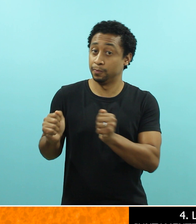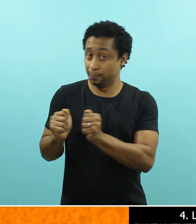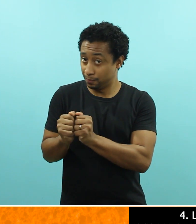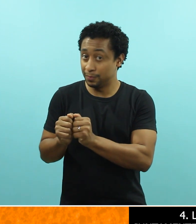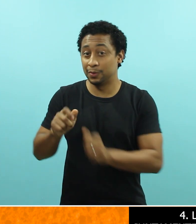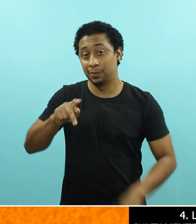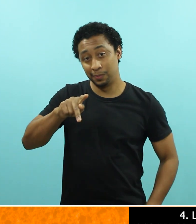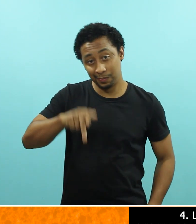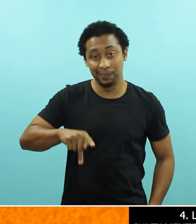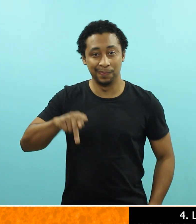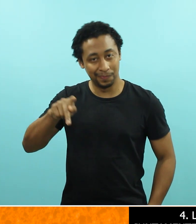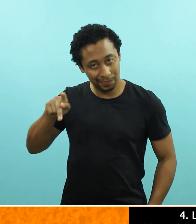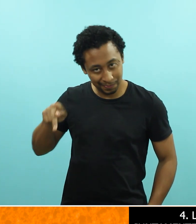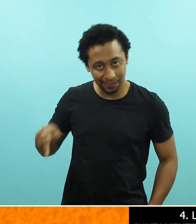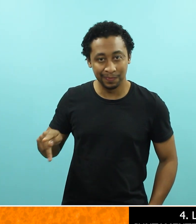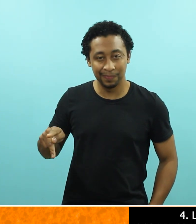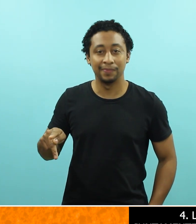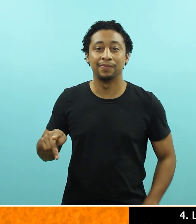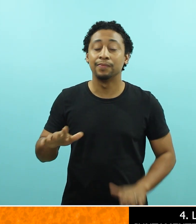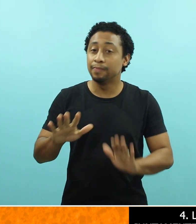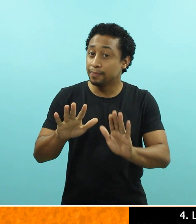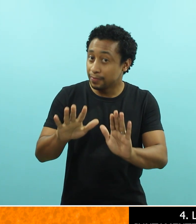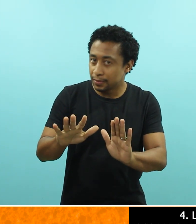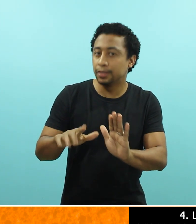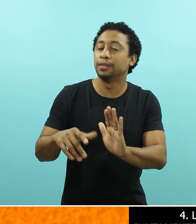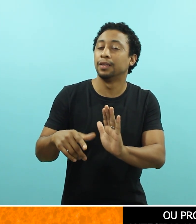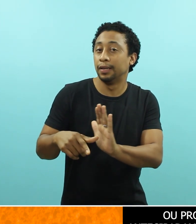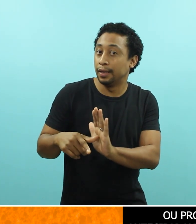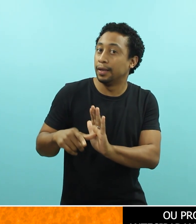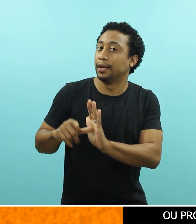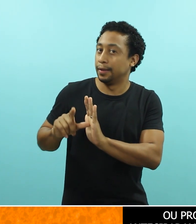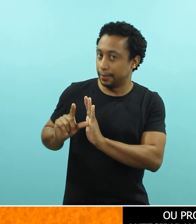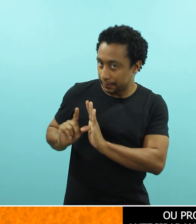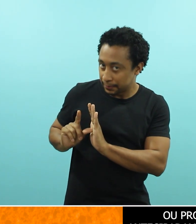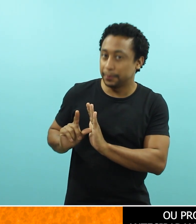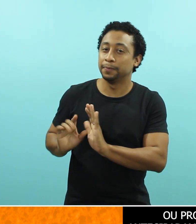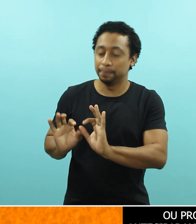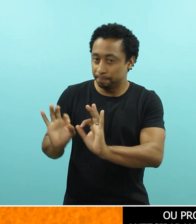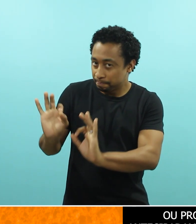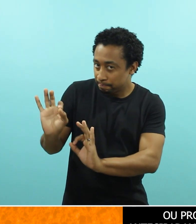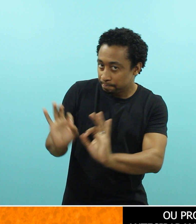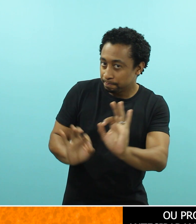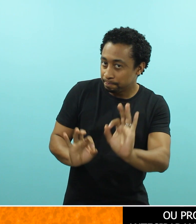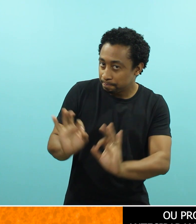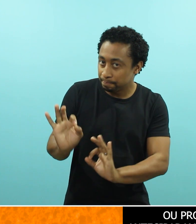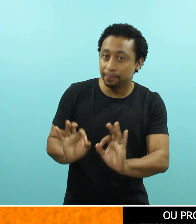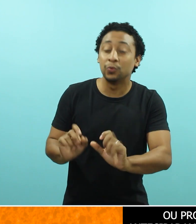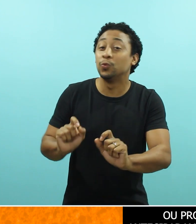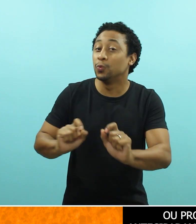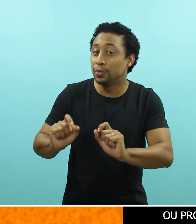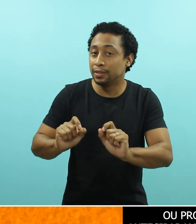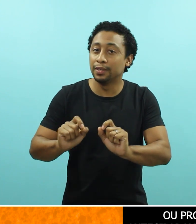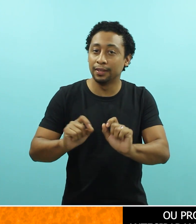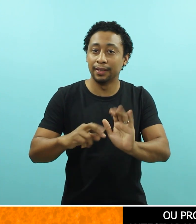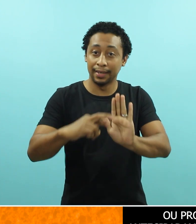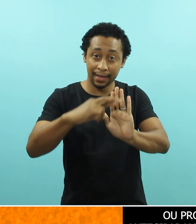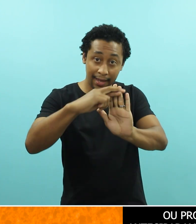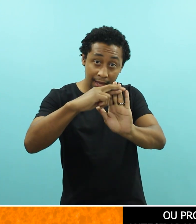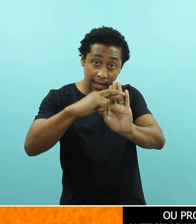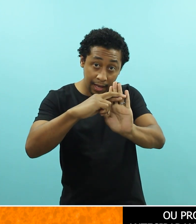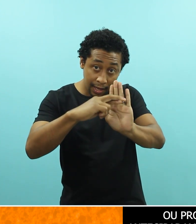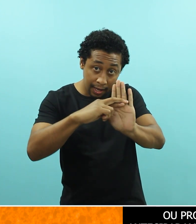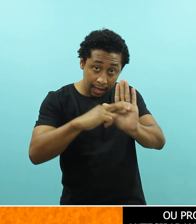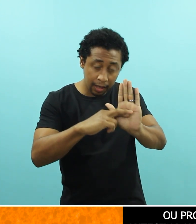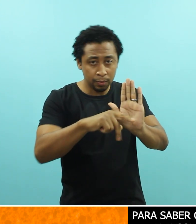4. Leitura juntamente com professor ou professora e antecipadamente